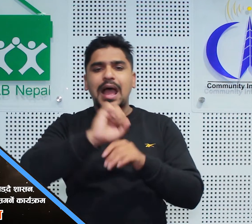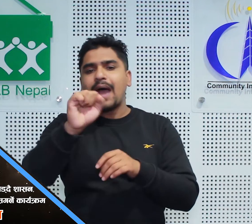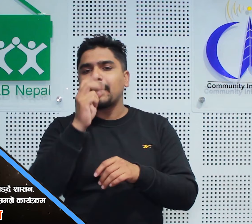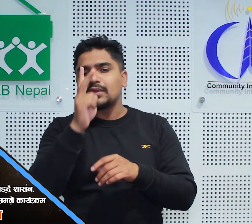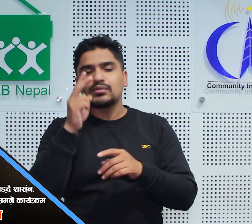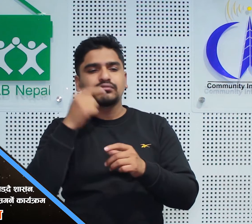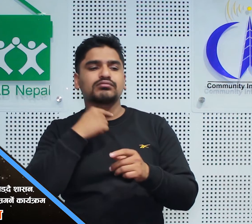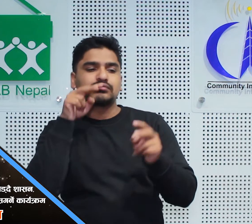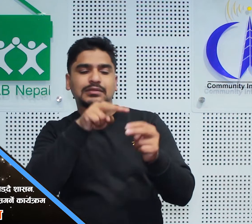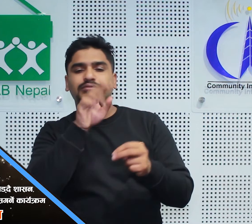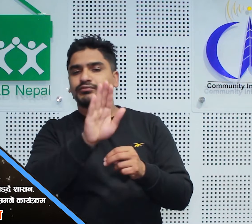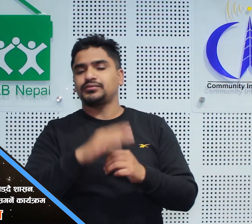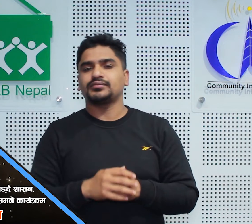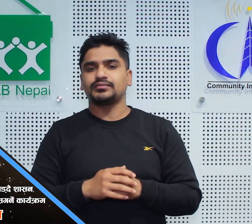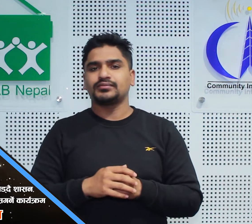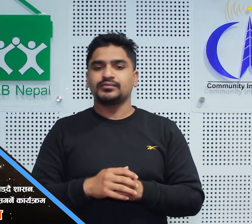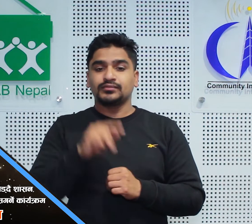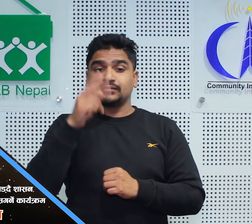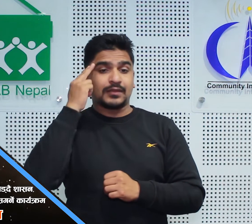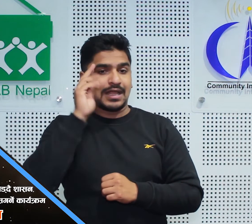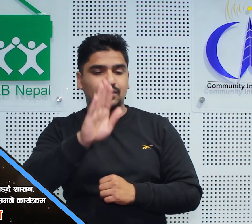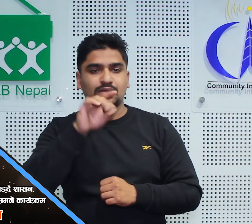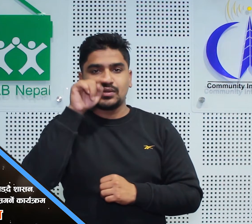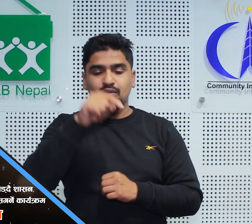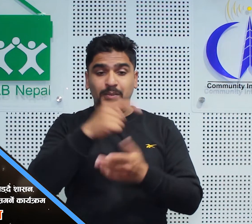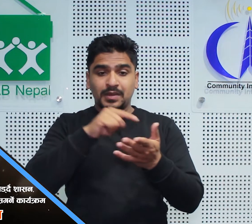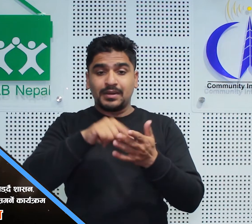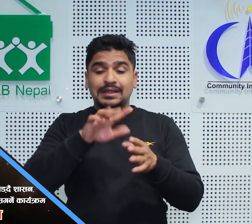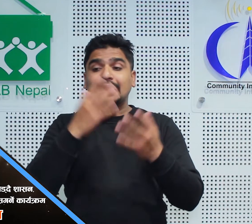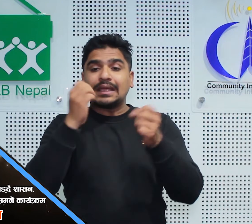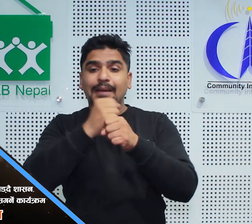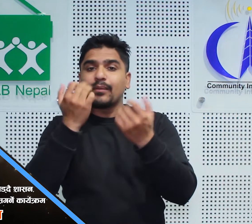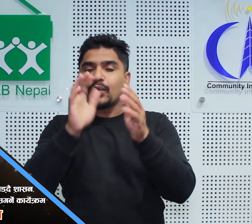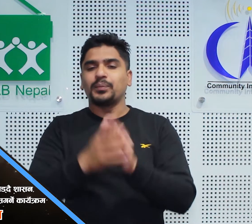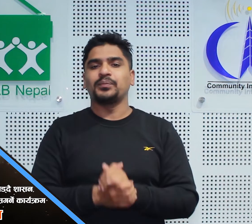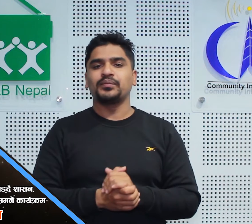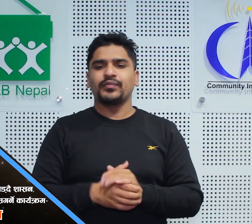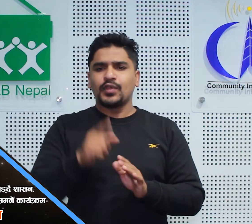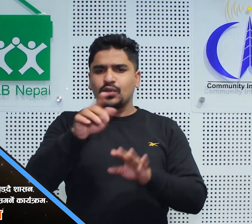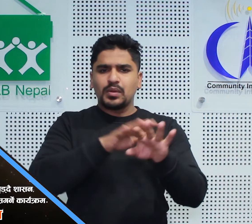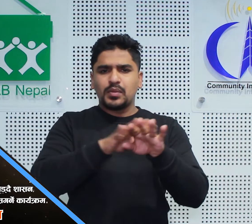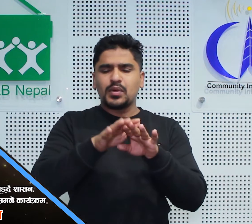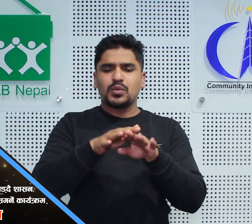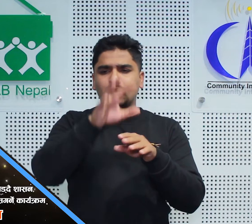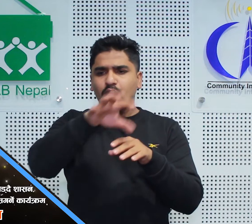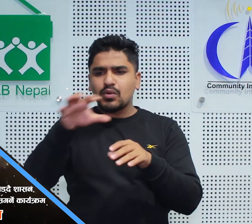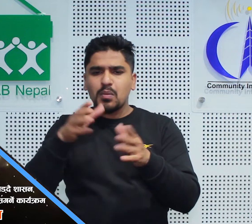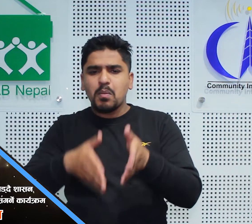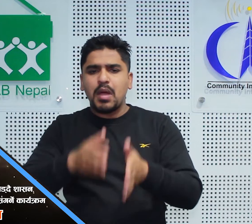त्यसको साक्षी हुनुहुन्छ। तपाईँहरूलाई थाहा छ यस बिचमा हामीले के गर्यौँ। तपाईँहरूको बस्तीमा बाटो पुर्यायौँ, टोल